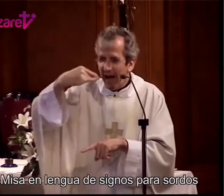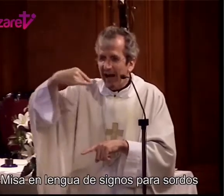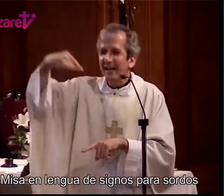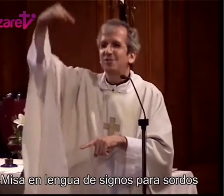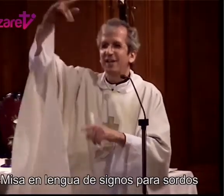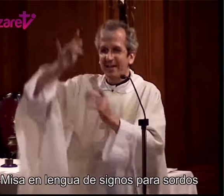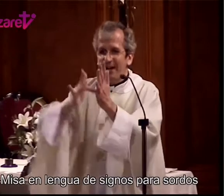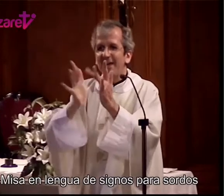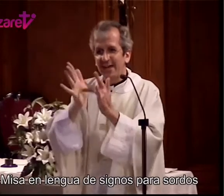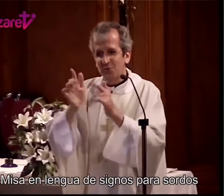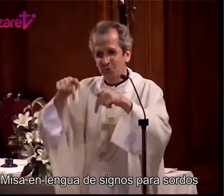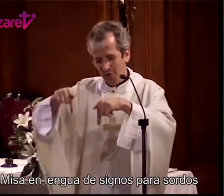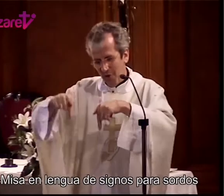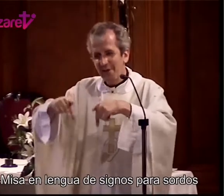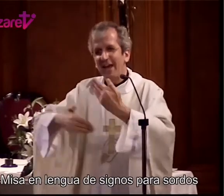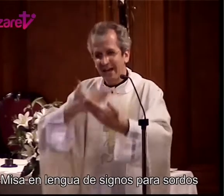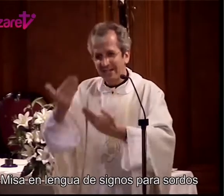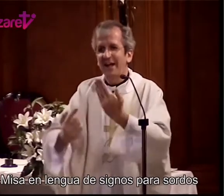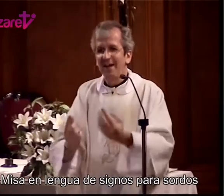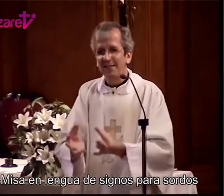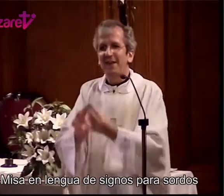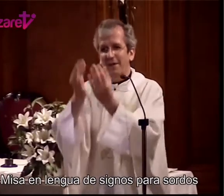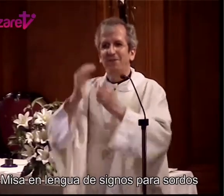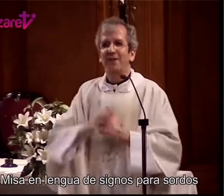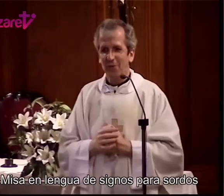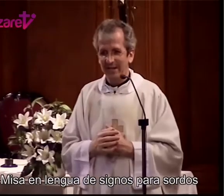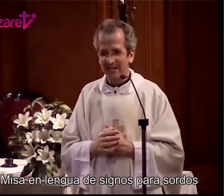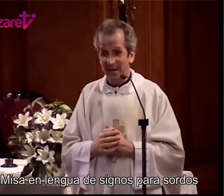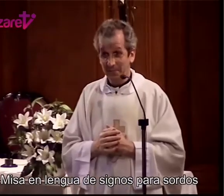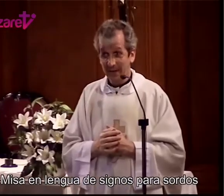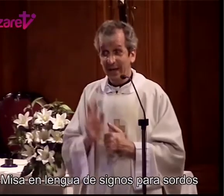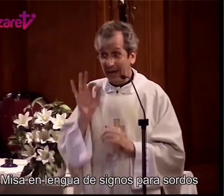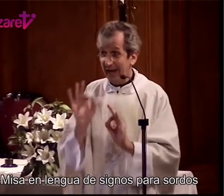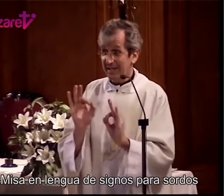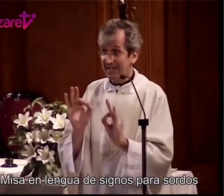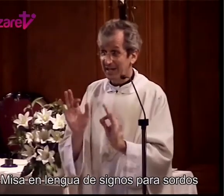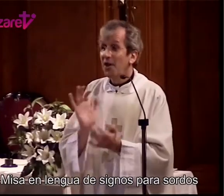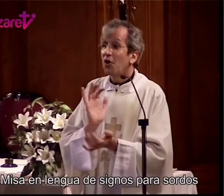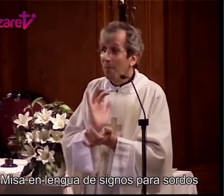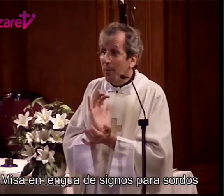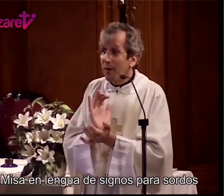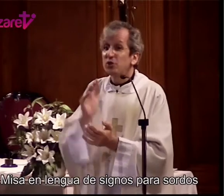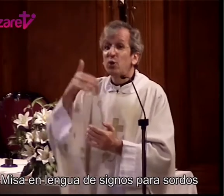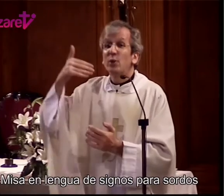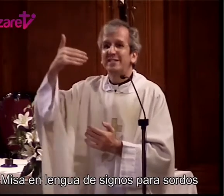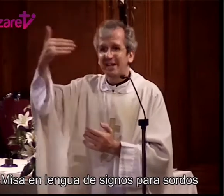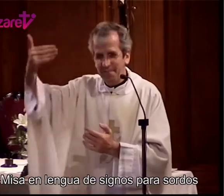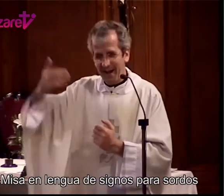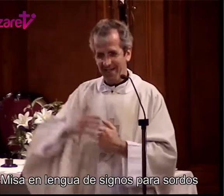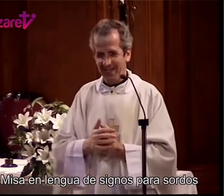la que nos atrae Jesús hoy en esta celebración de la Eucaristía. Es así como ponemos nuestra esperanza,